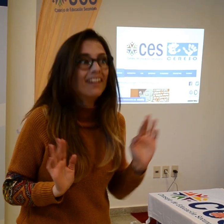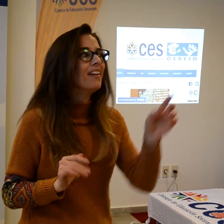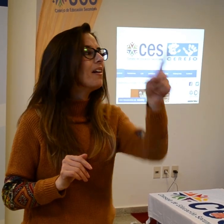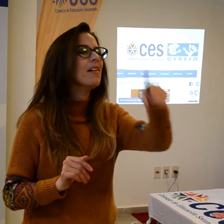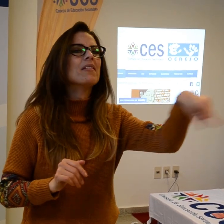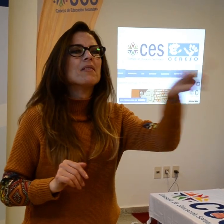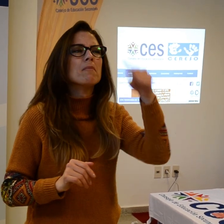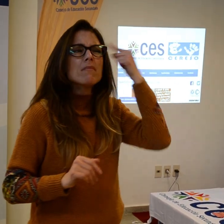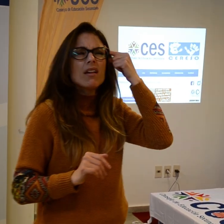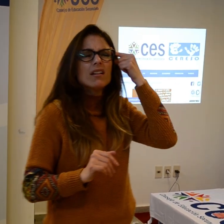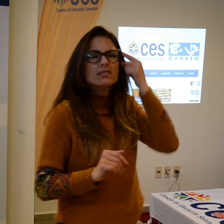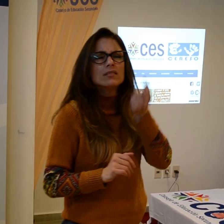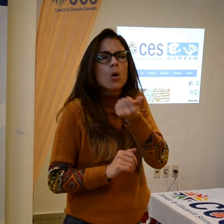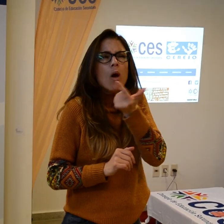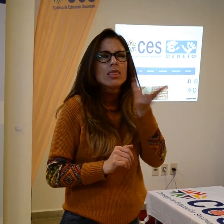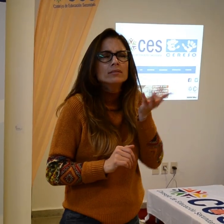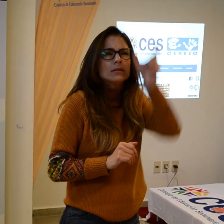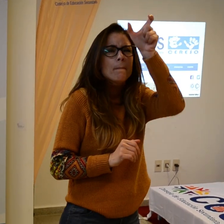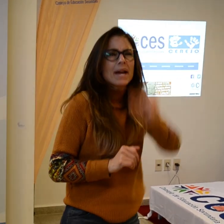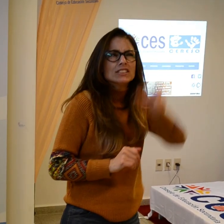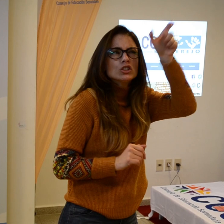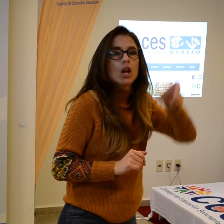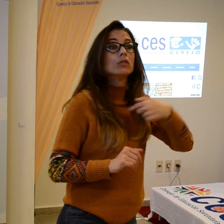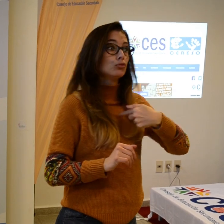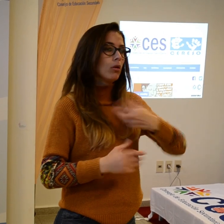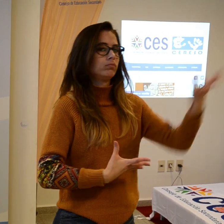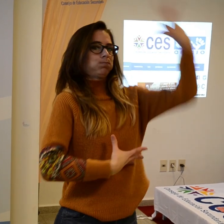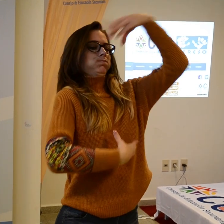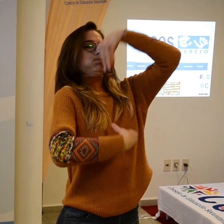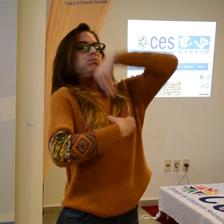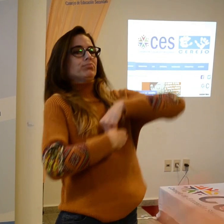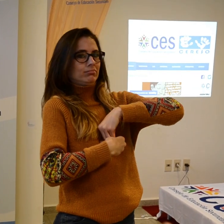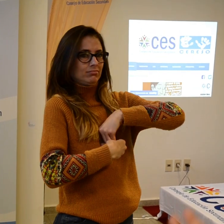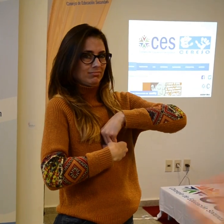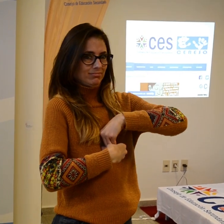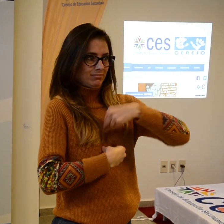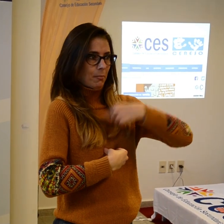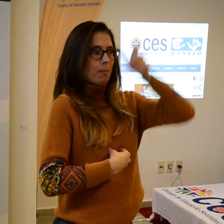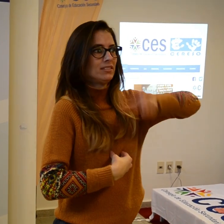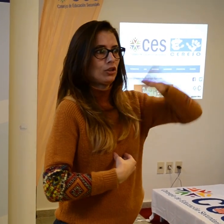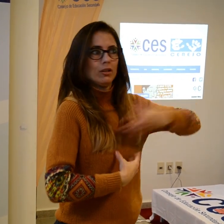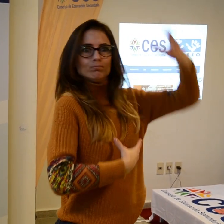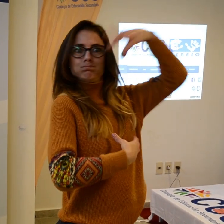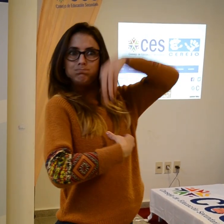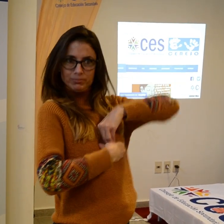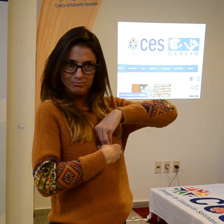acá. Compartimos todos juntos. Y ustedes saben que bien, ¿cuántas personas pueden haber? Ahora vamos a hacer que yo voy a hacer un teatro y ustedes